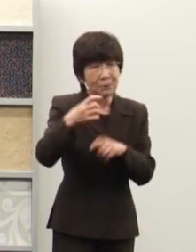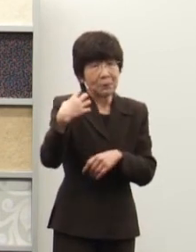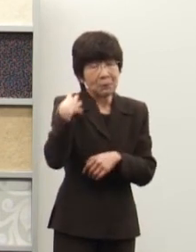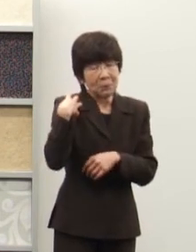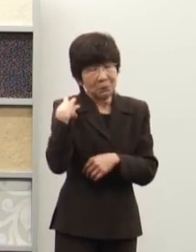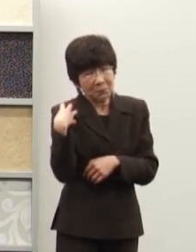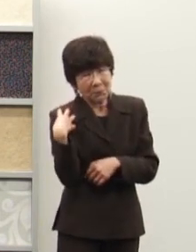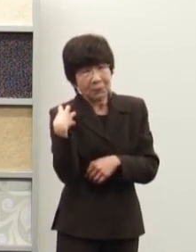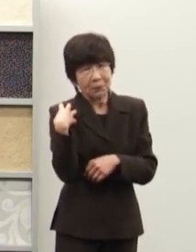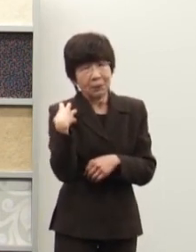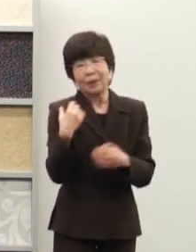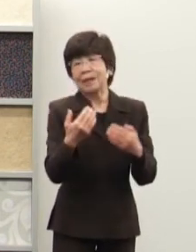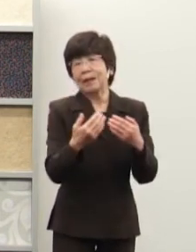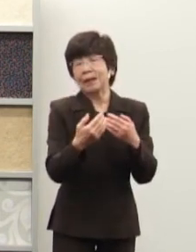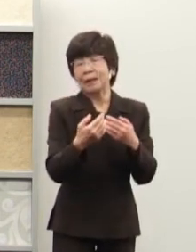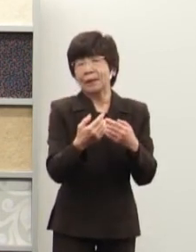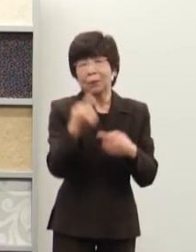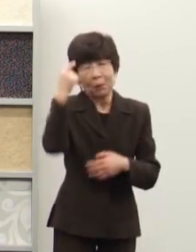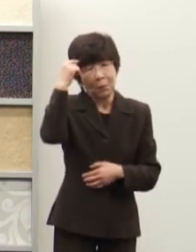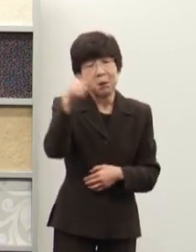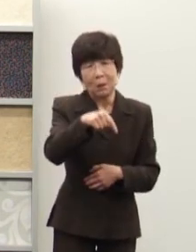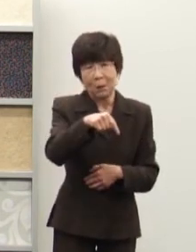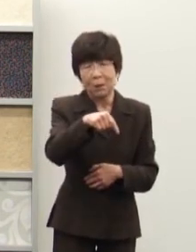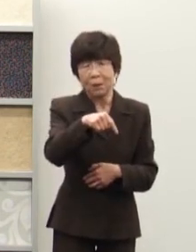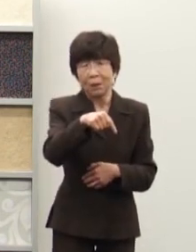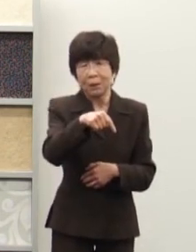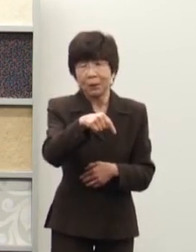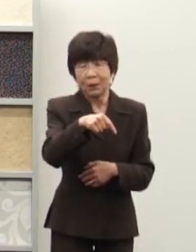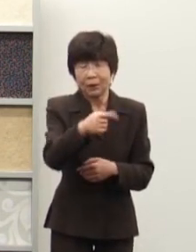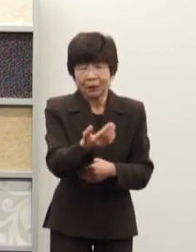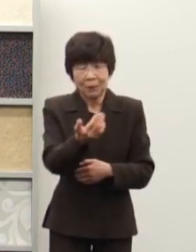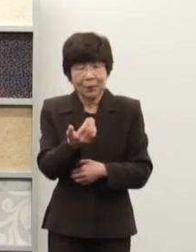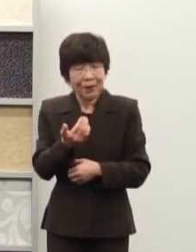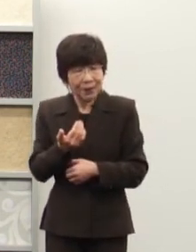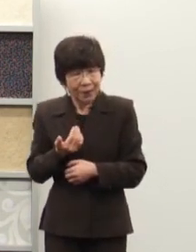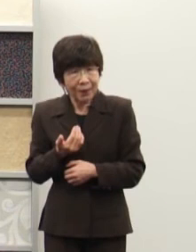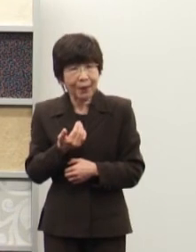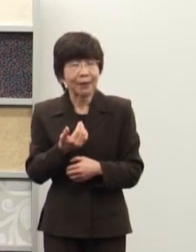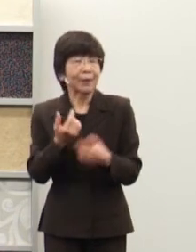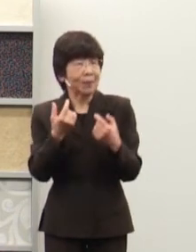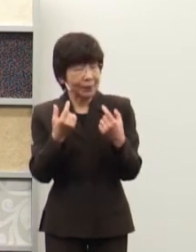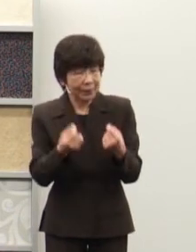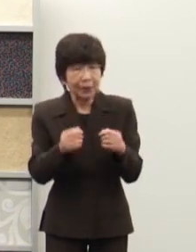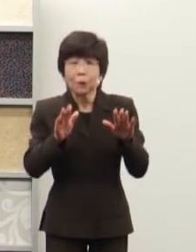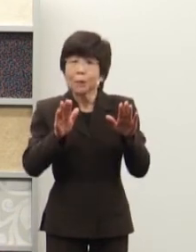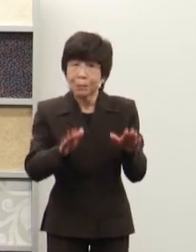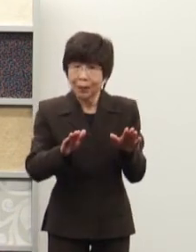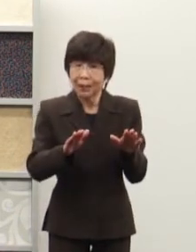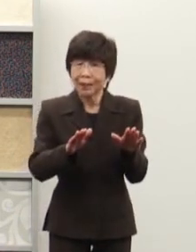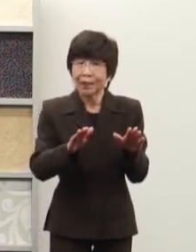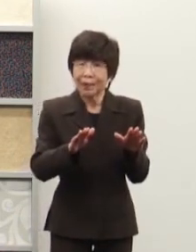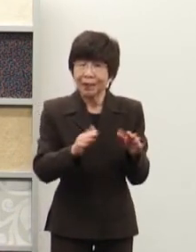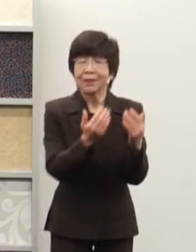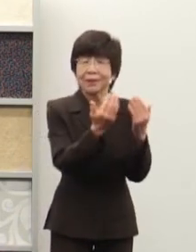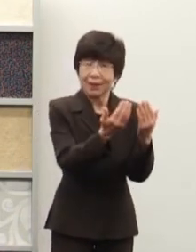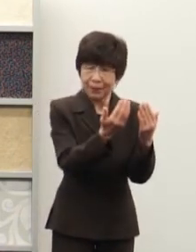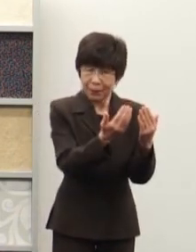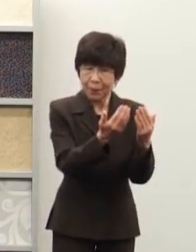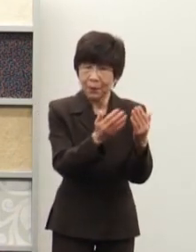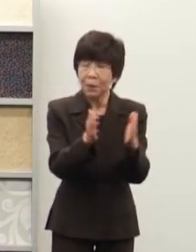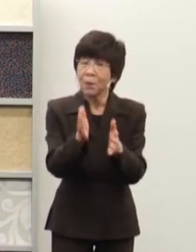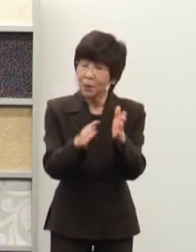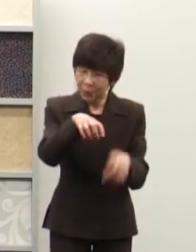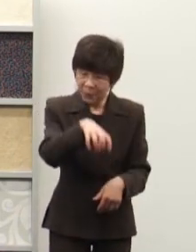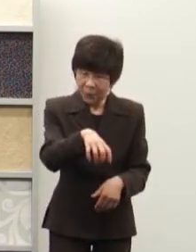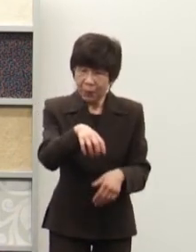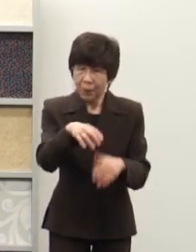乗っかってきますので、まあ、我々はなる、長い目で見ればです、トータルで見ればその、まあ、学校ですとか、まあ、